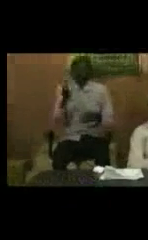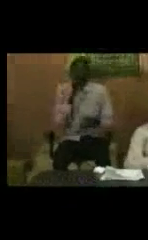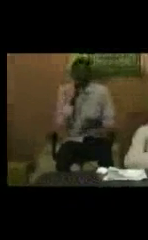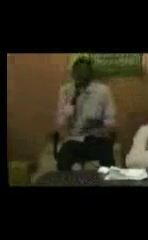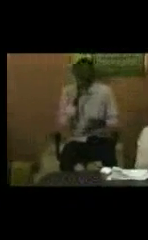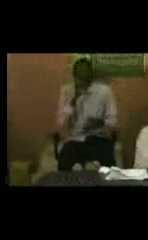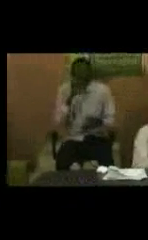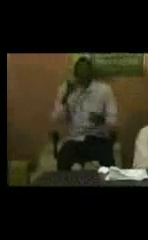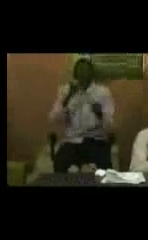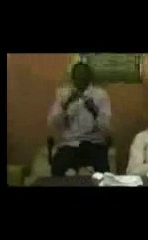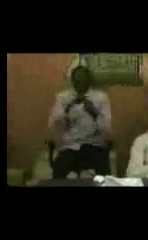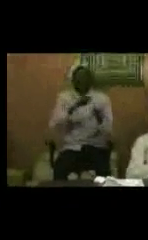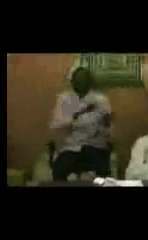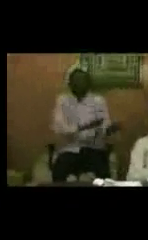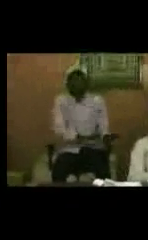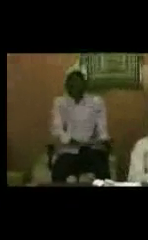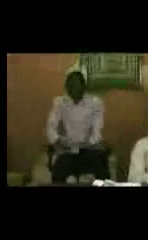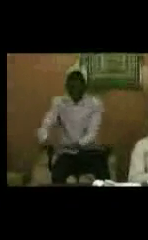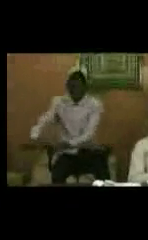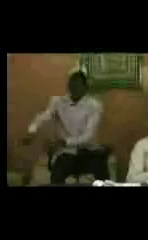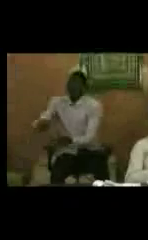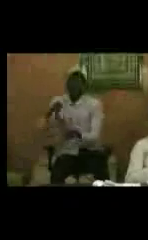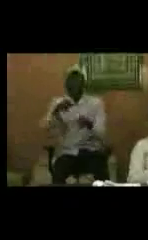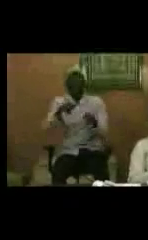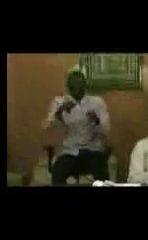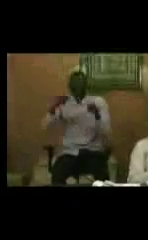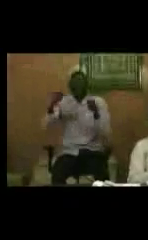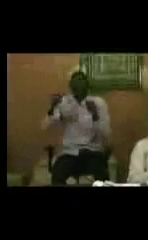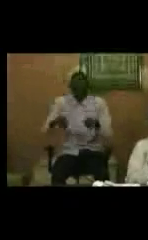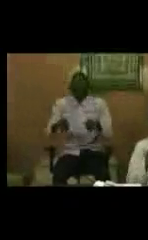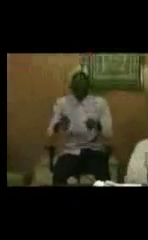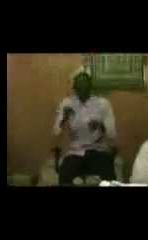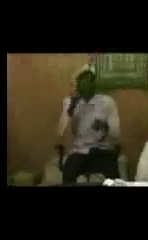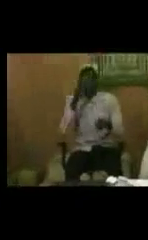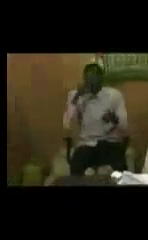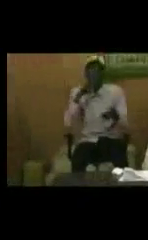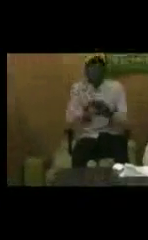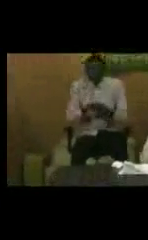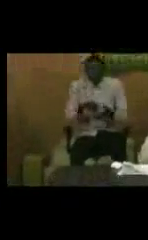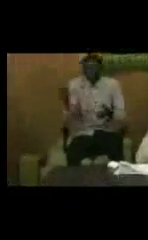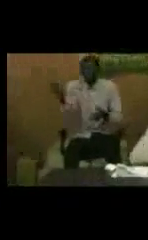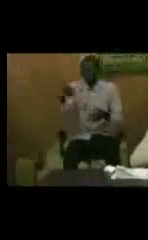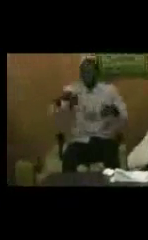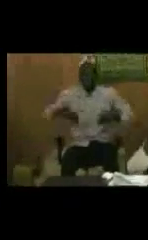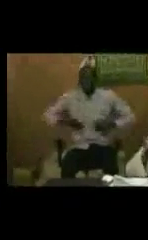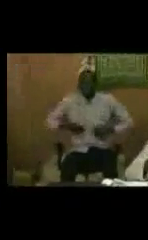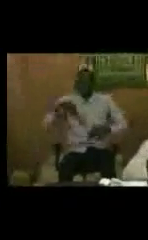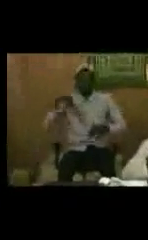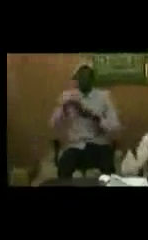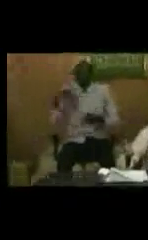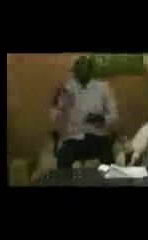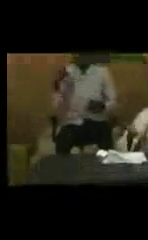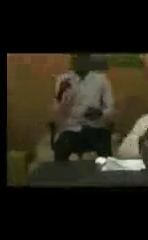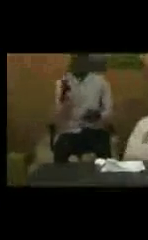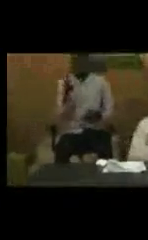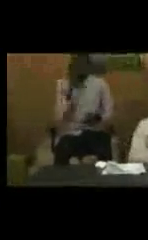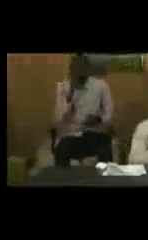tata eja o ja aye ni o joku ni mo bere ta lopa eje oku eko mo oni